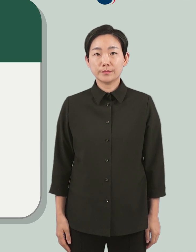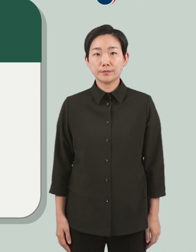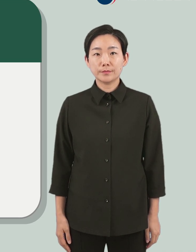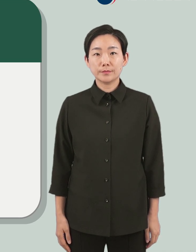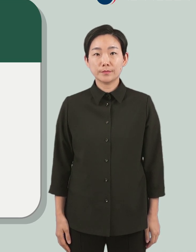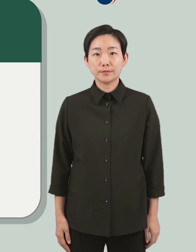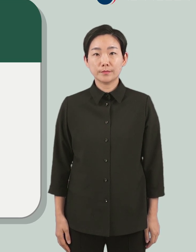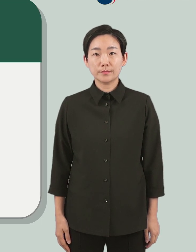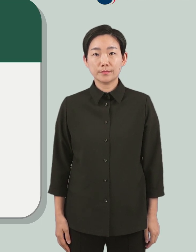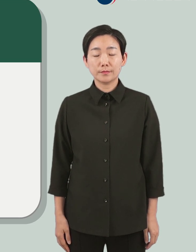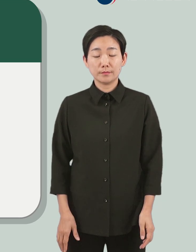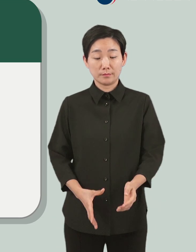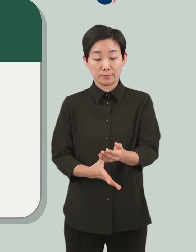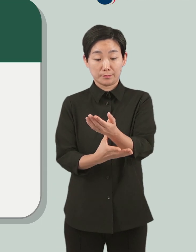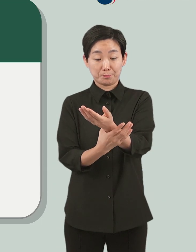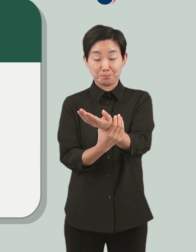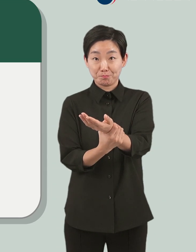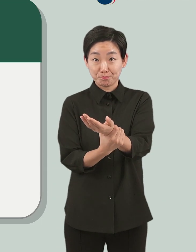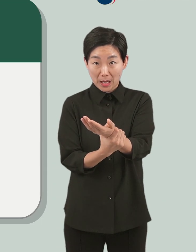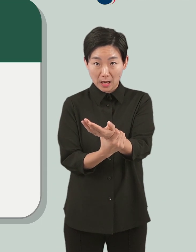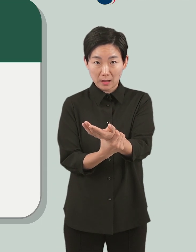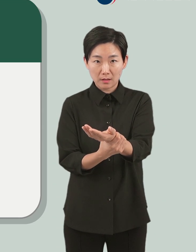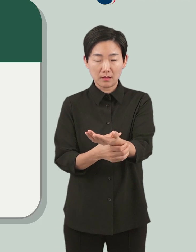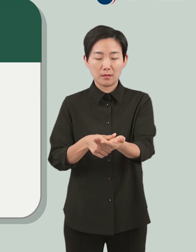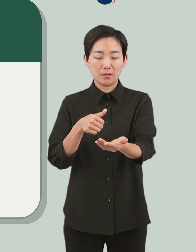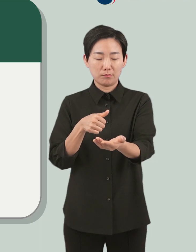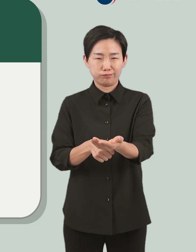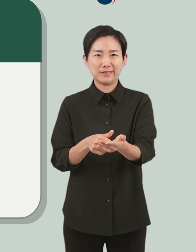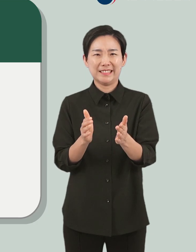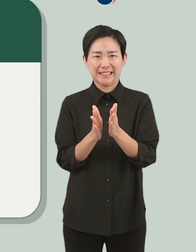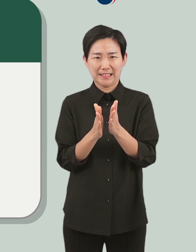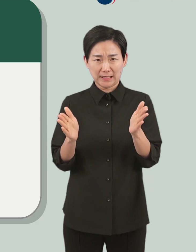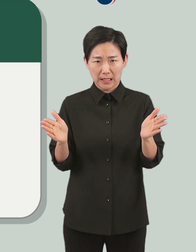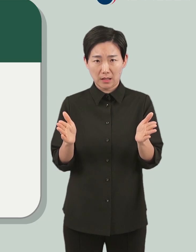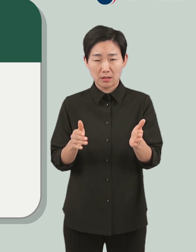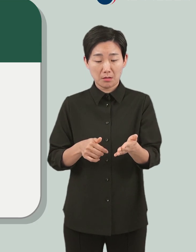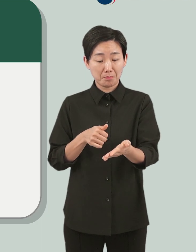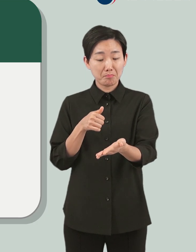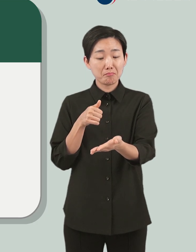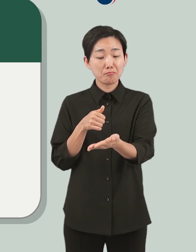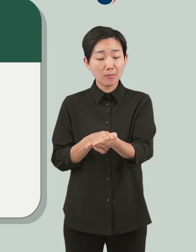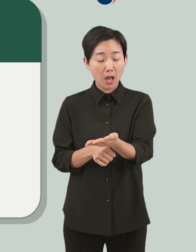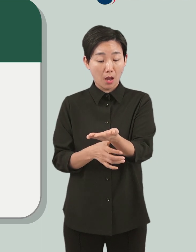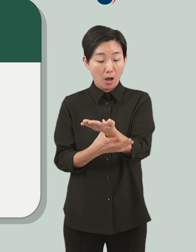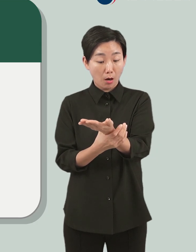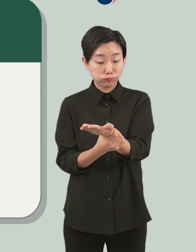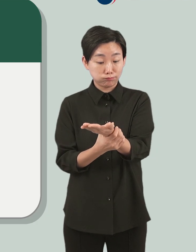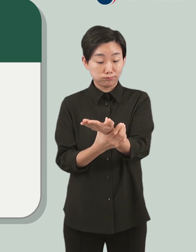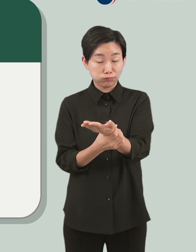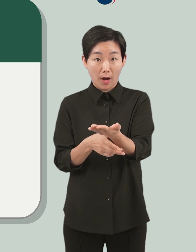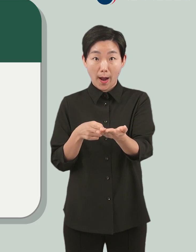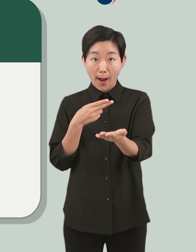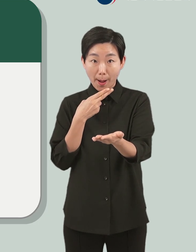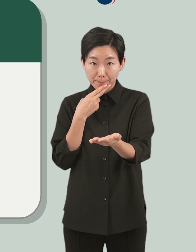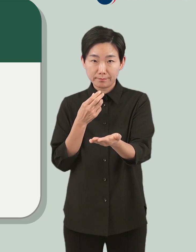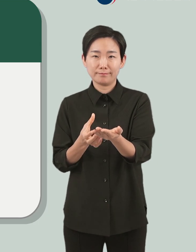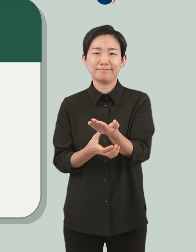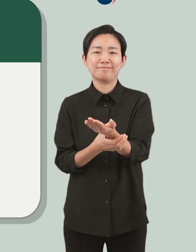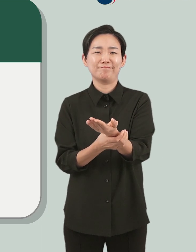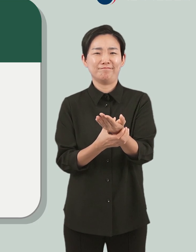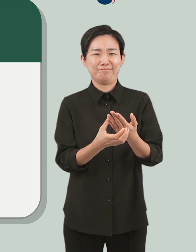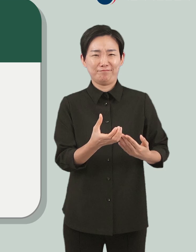필요 이상으로 혈압을 측정하지 않습니다. 손목 커프를 손목에 감았을 때만 손목 커프에 공기를